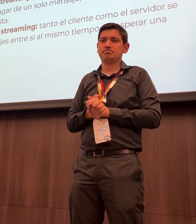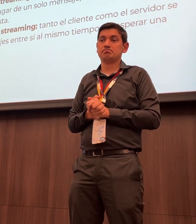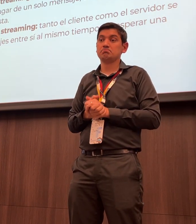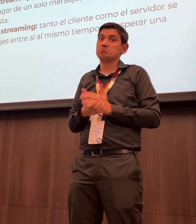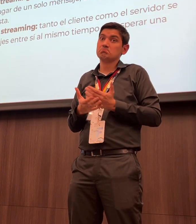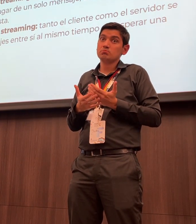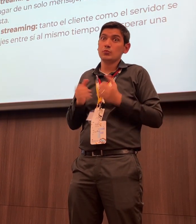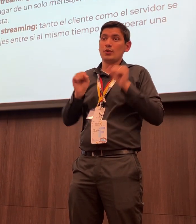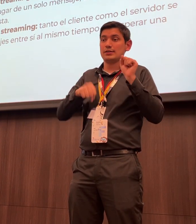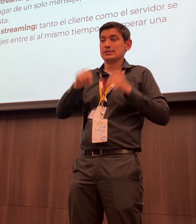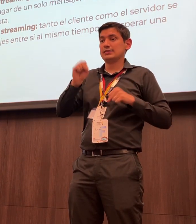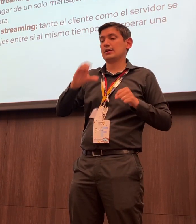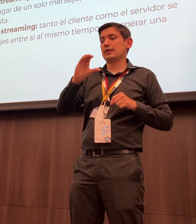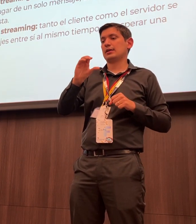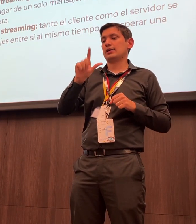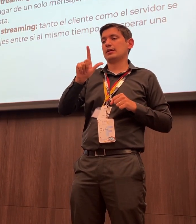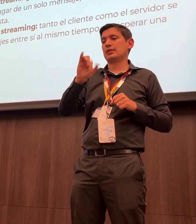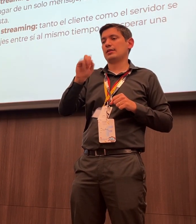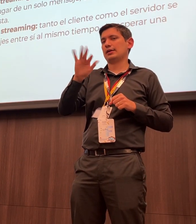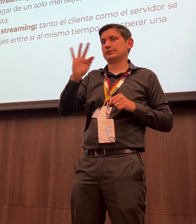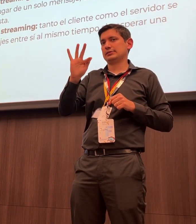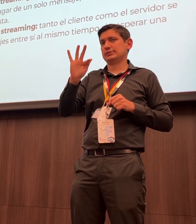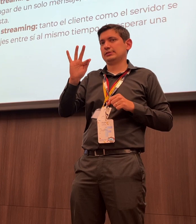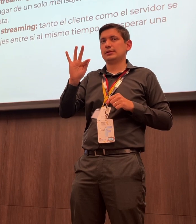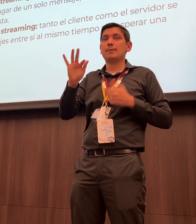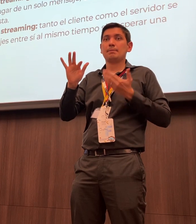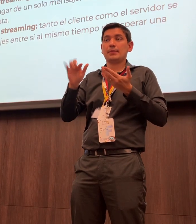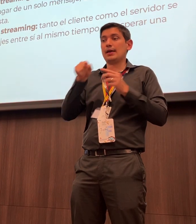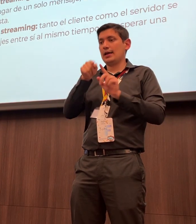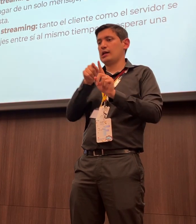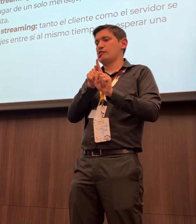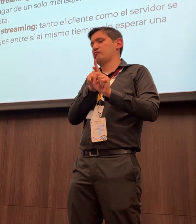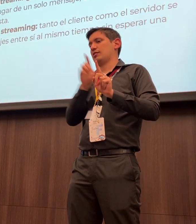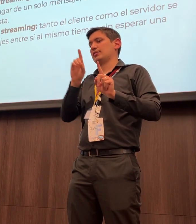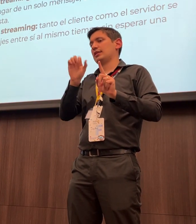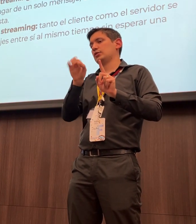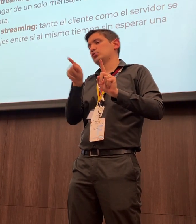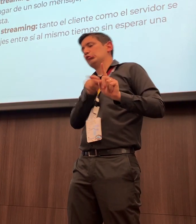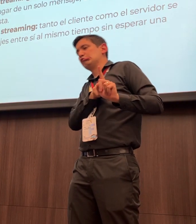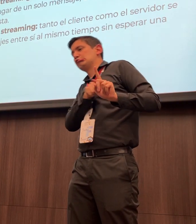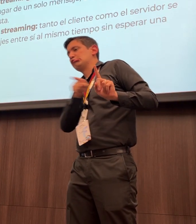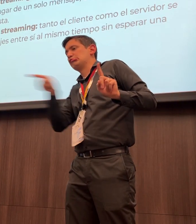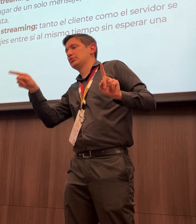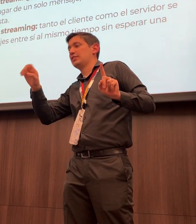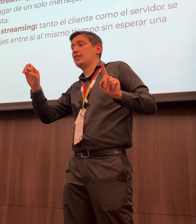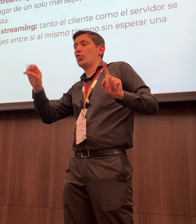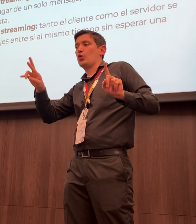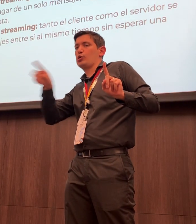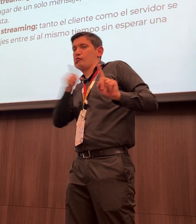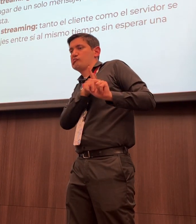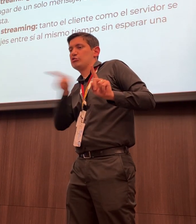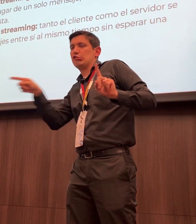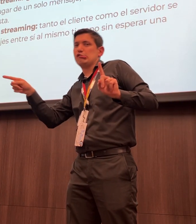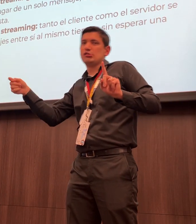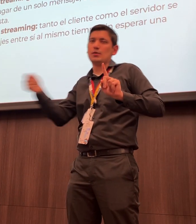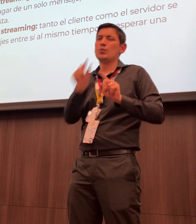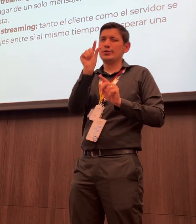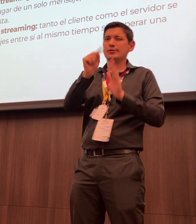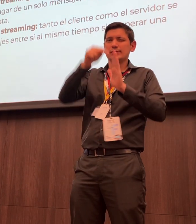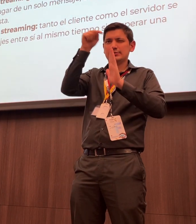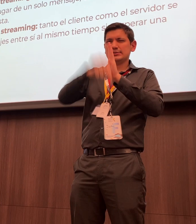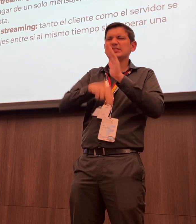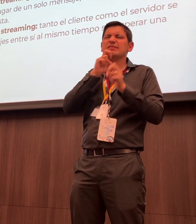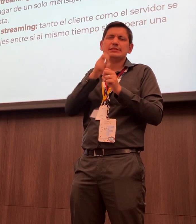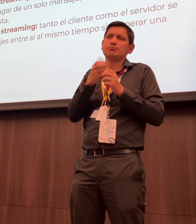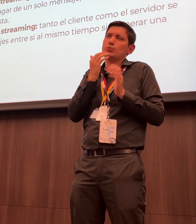ser también el client-side streaming, es decir, que el cliente esté streameando datos al servidor. Y podría ser un caso más complejo,